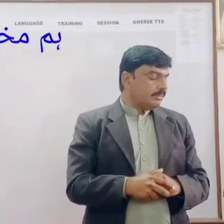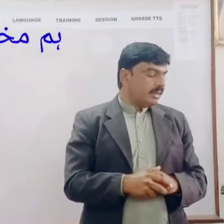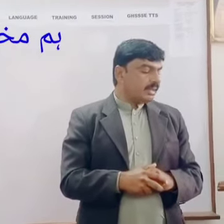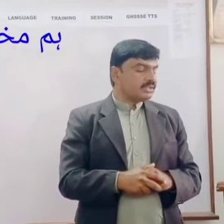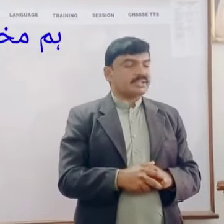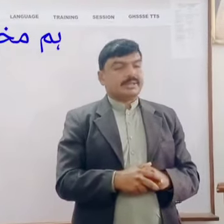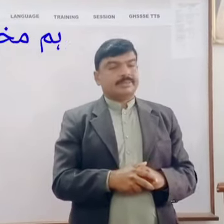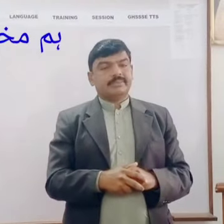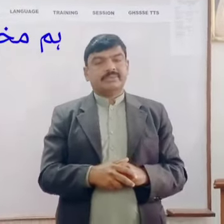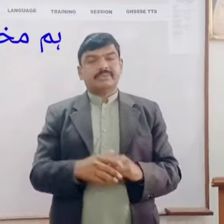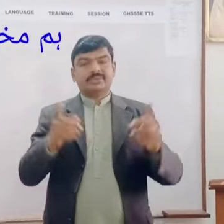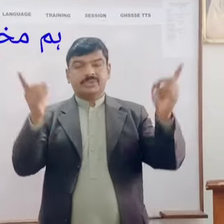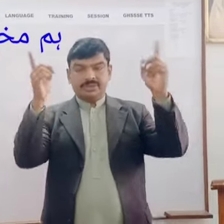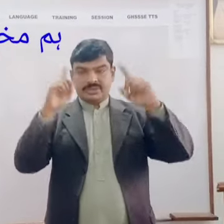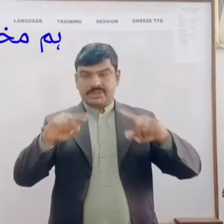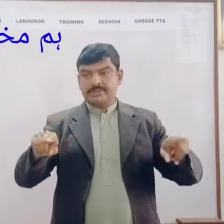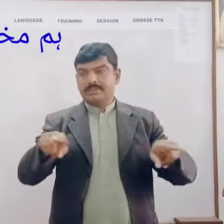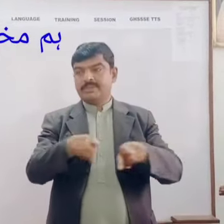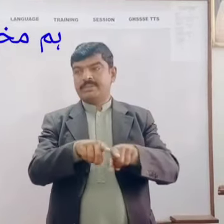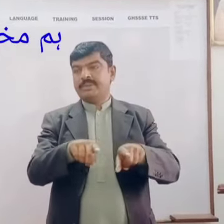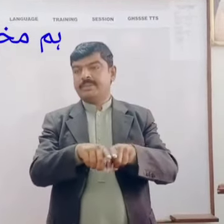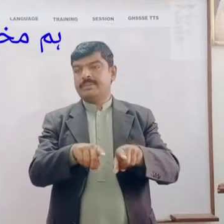हम मखरज कसरें, जो तकसीम बराबर